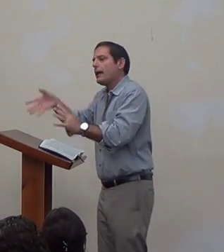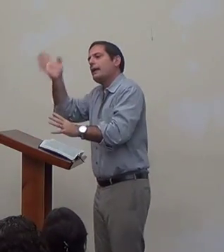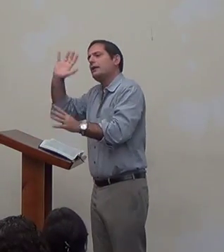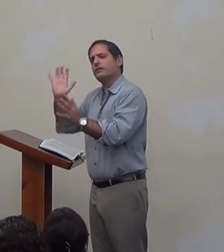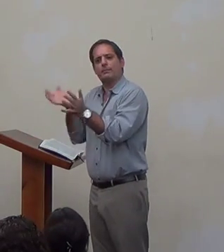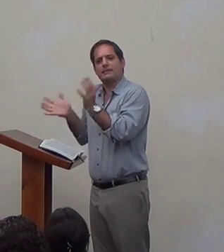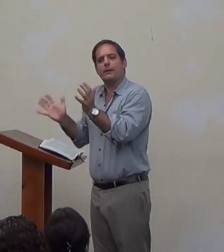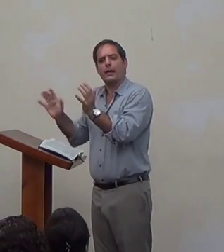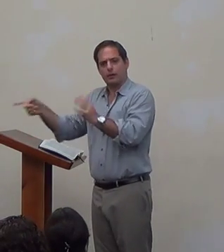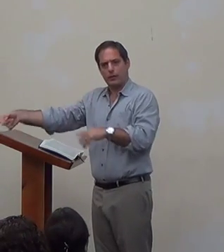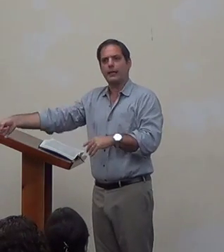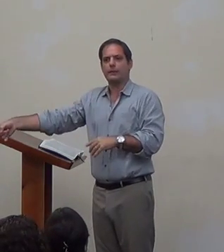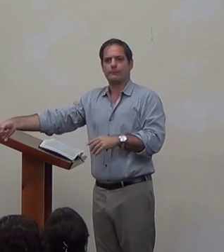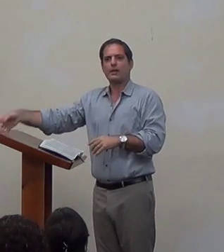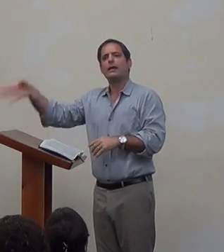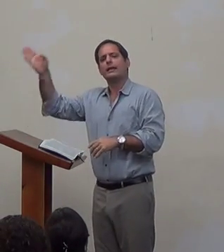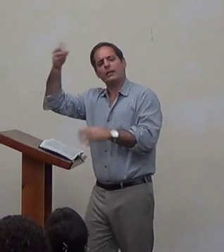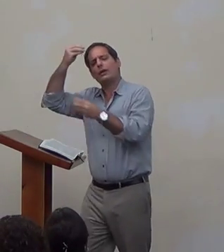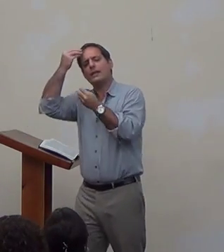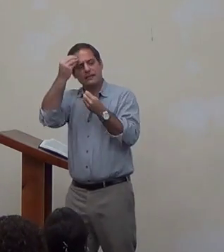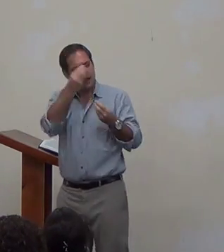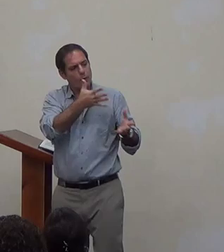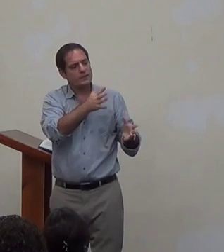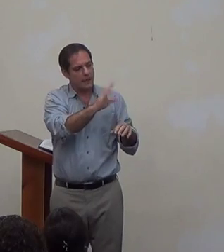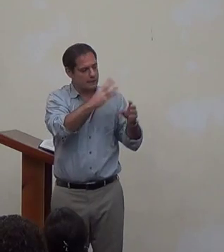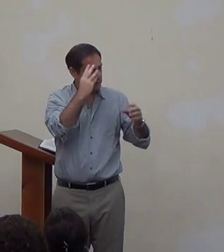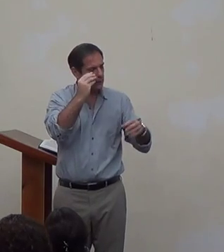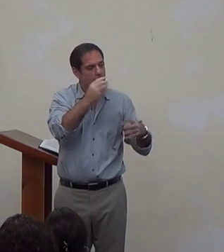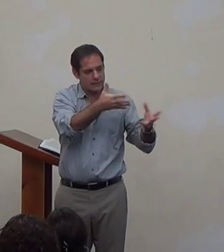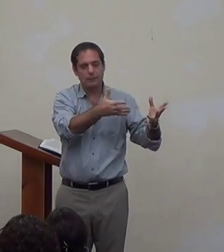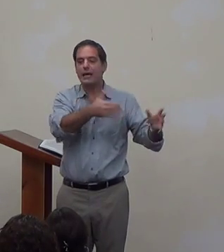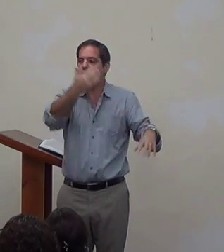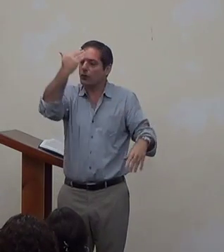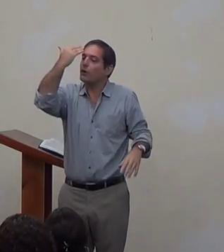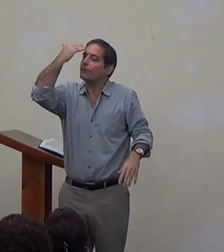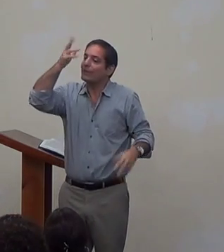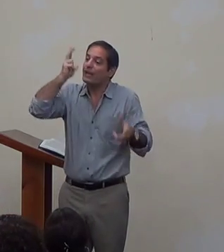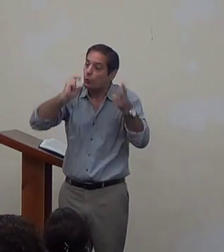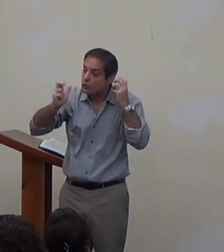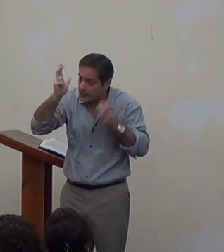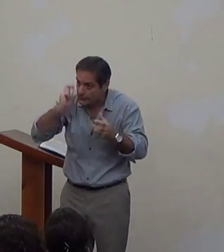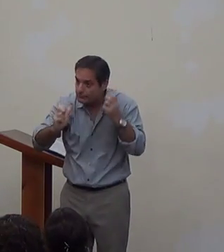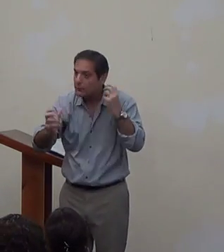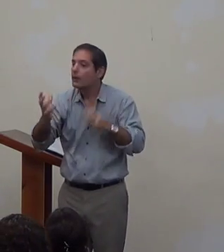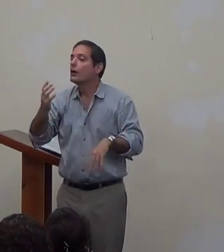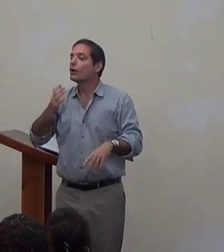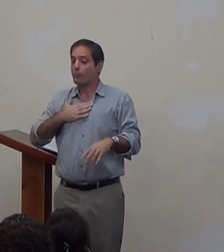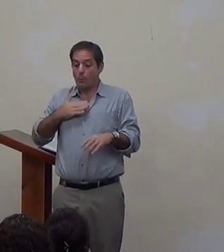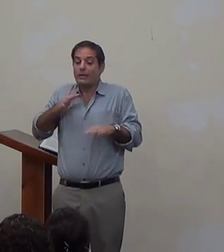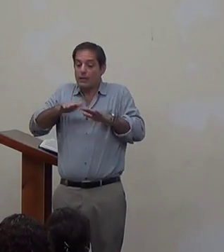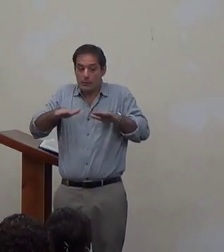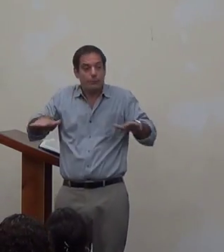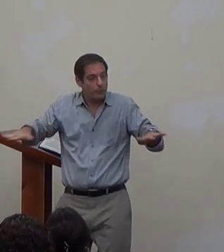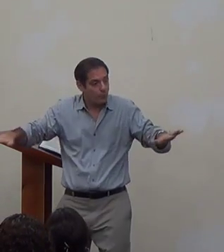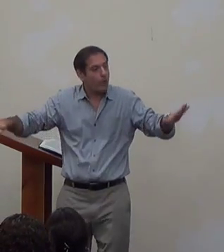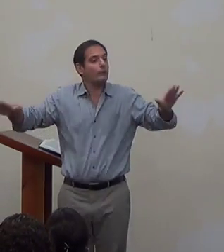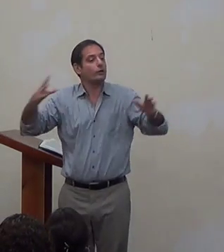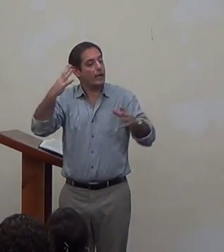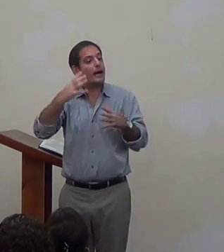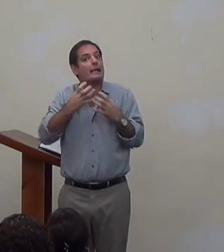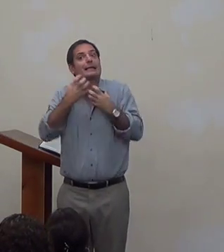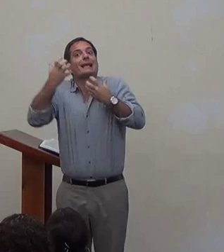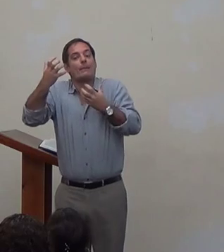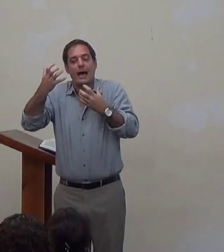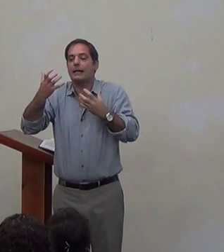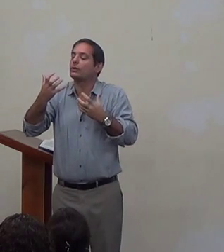acerca a él y Dios empieza a hablar con él. Y Dios le dice a Moisés, le dice, mira, yo escuché cómo mi pueblo